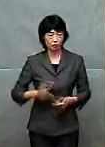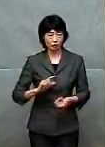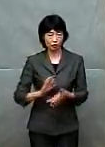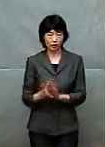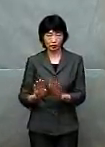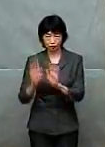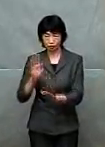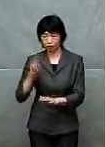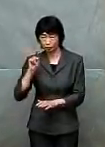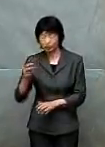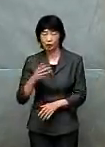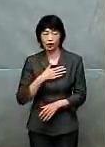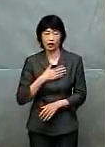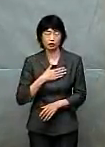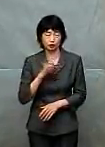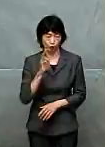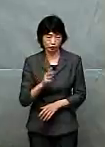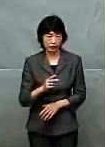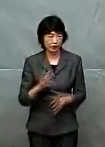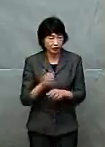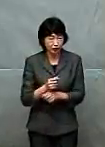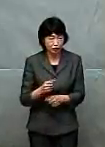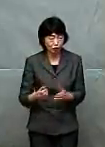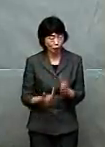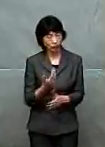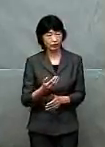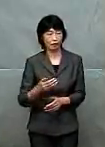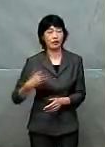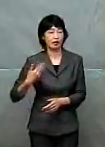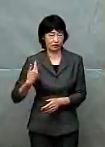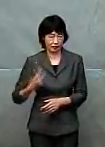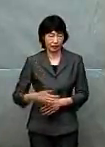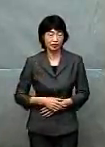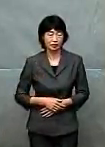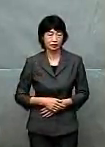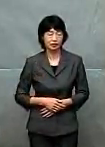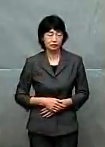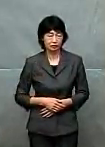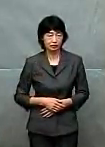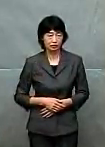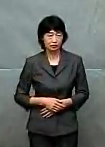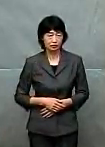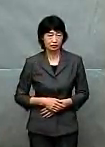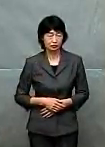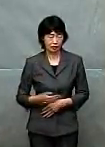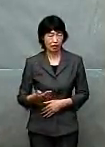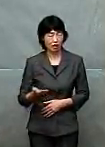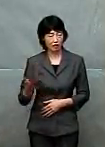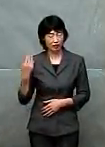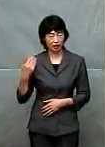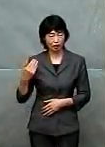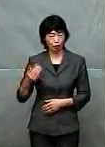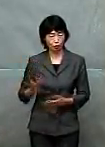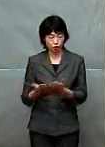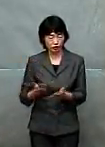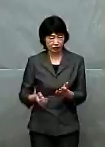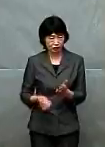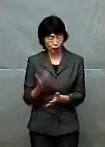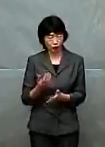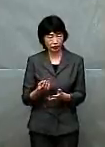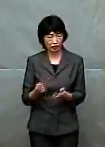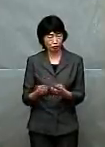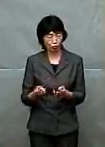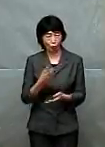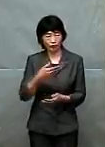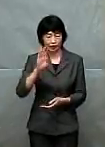り、いつどこで起きるか分かりません。でそういう中でその過去の地震のデータを見て安全安